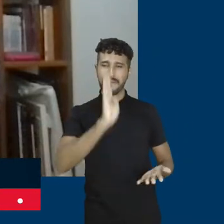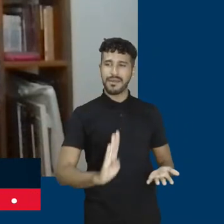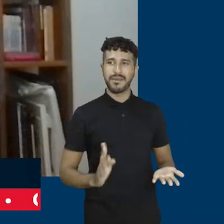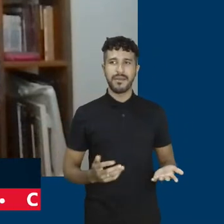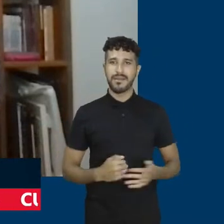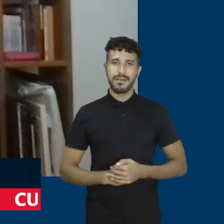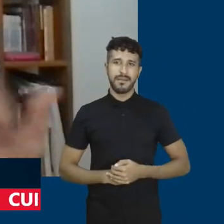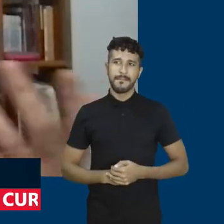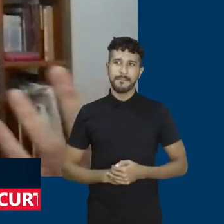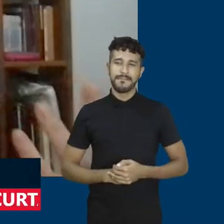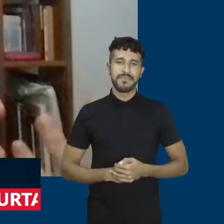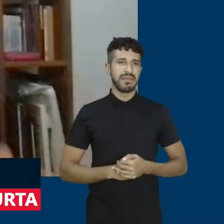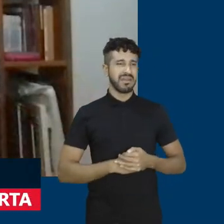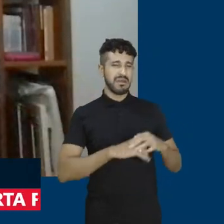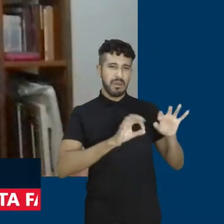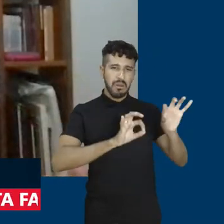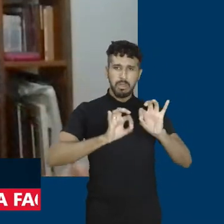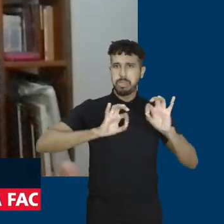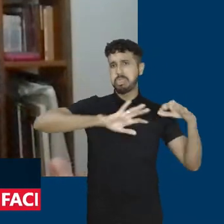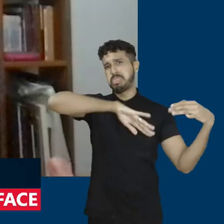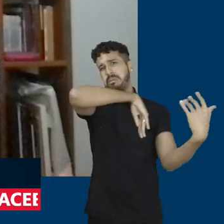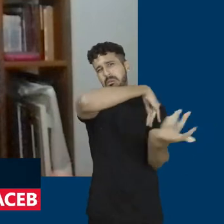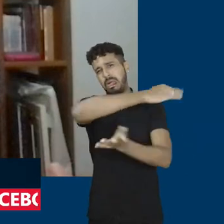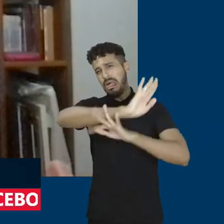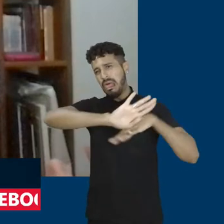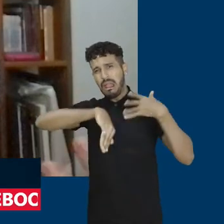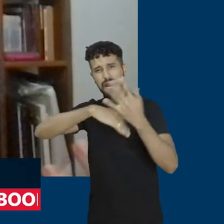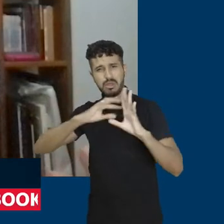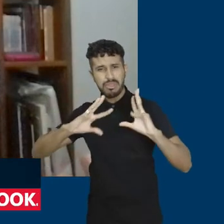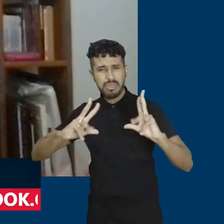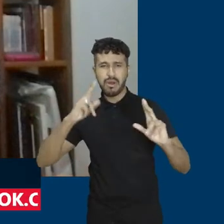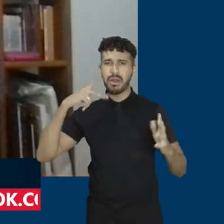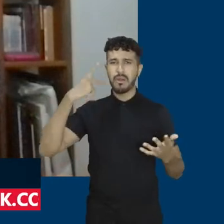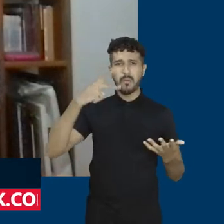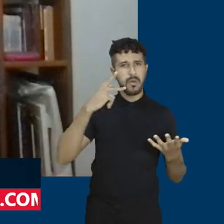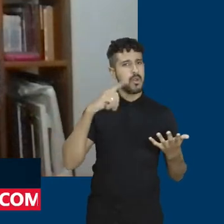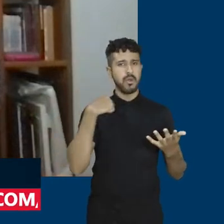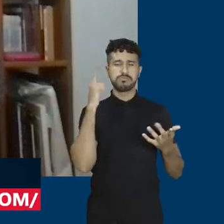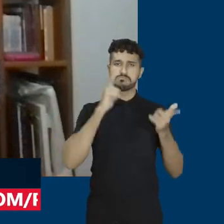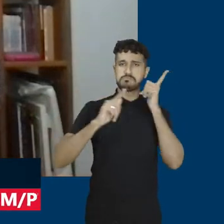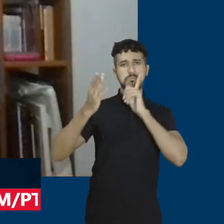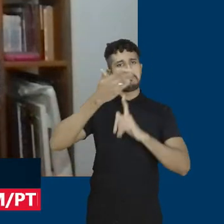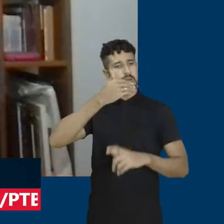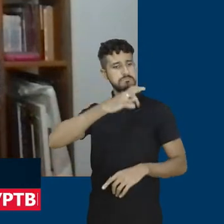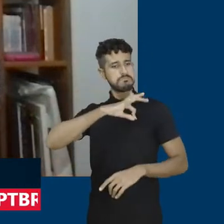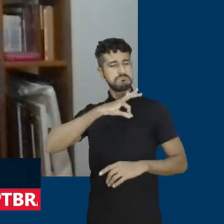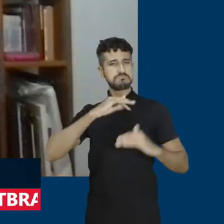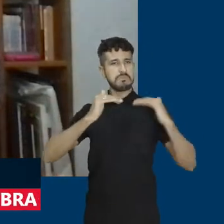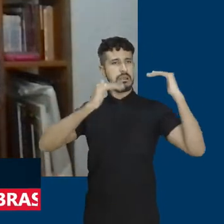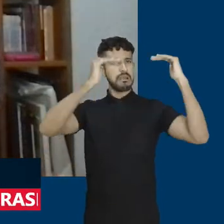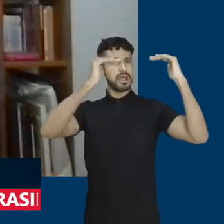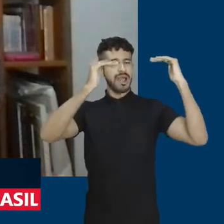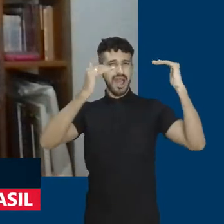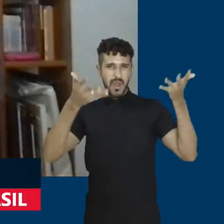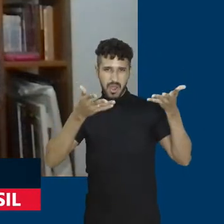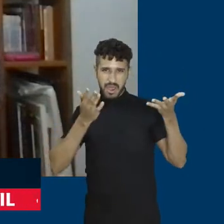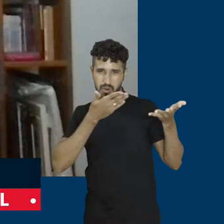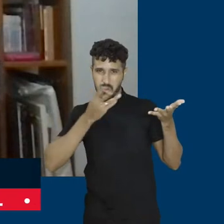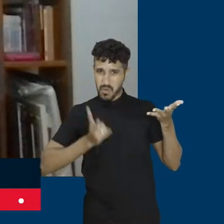né, desorganizar tudo aquilo que nos levou a melhorar de vida e dizer, não, vai continuar melhor.